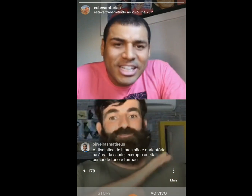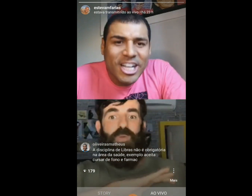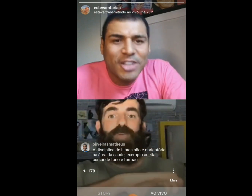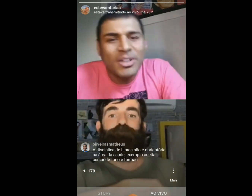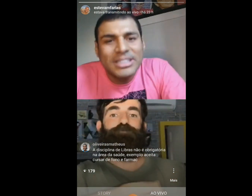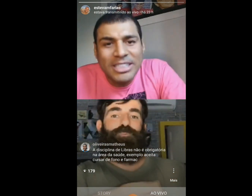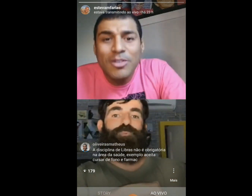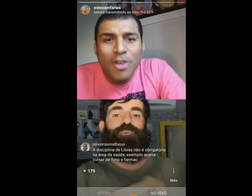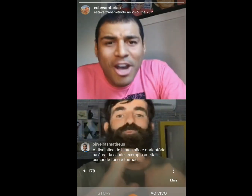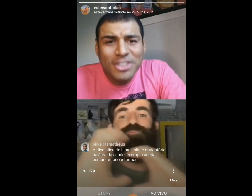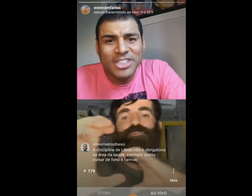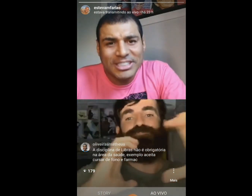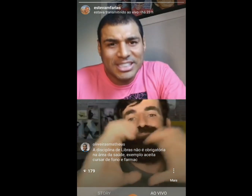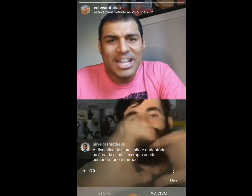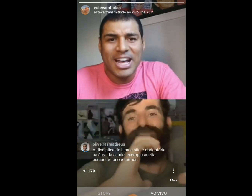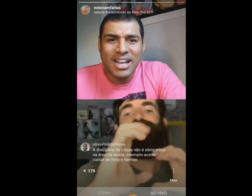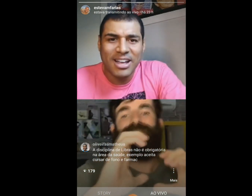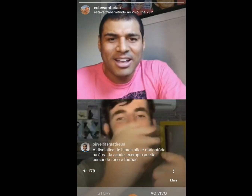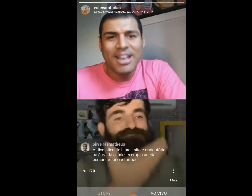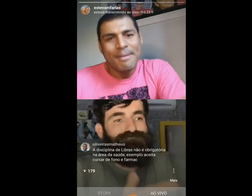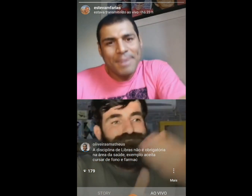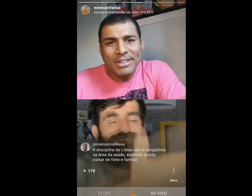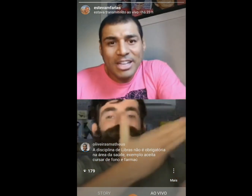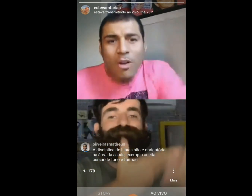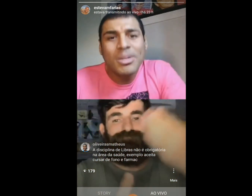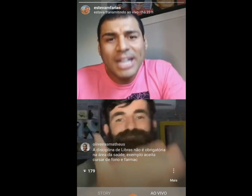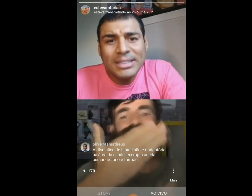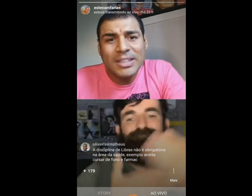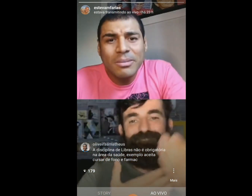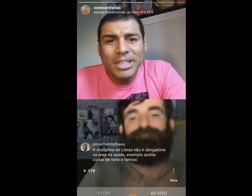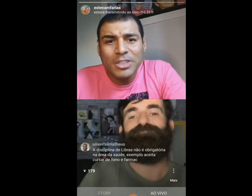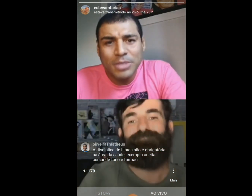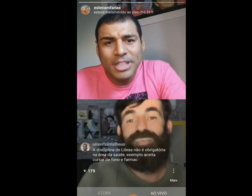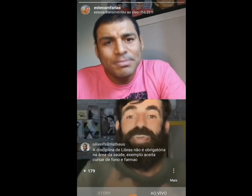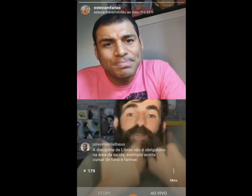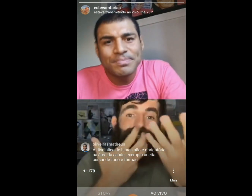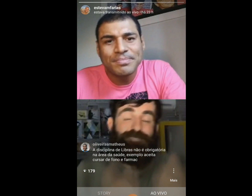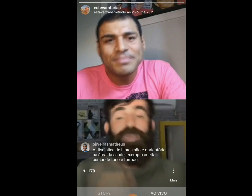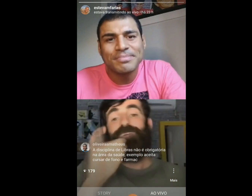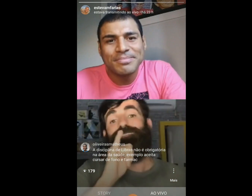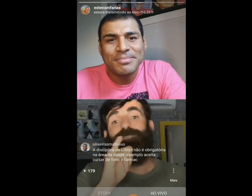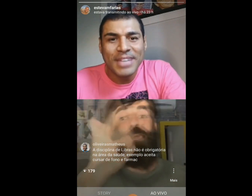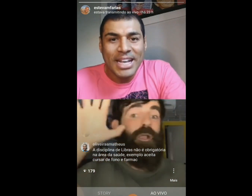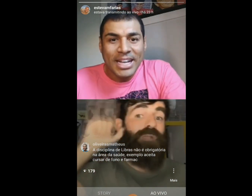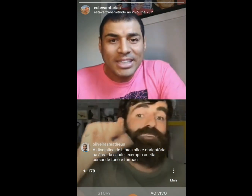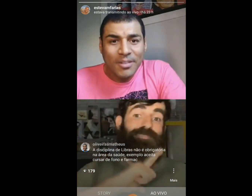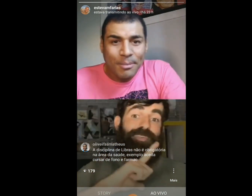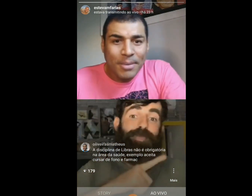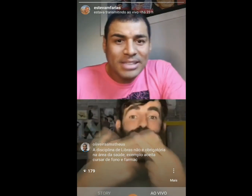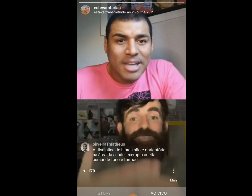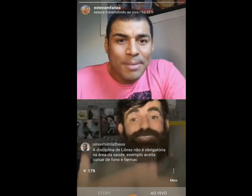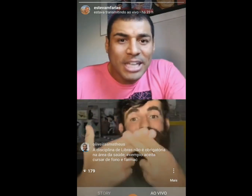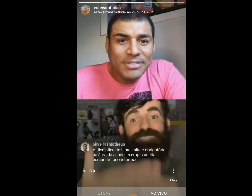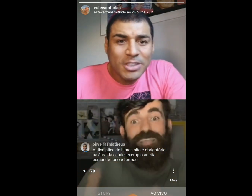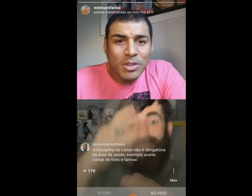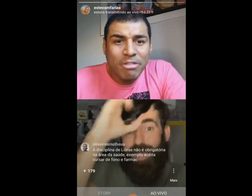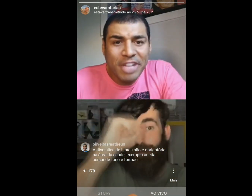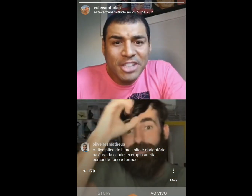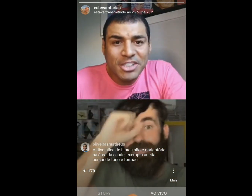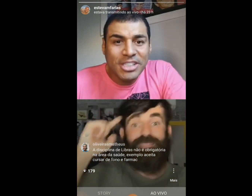eu gosto, eu amo essa comunicação. Então eu gosto de interagir. Por exemplo, os ouvintes às vezes precisam ter